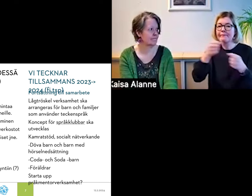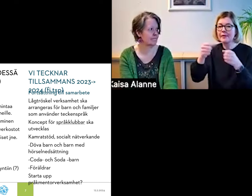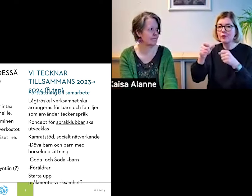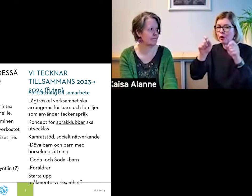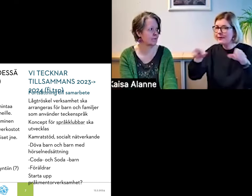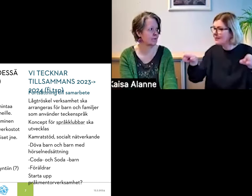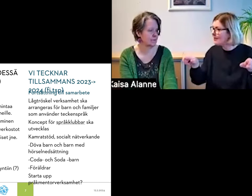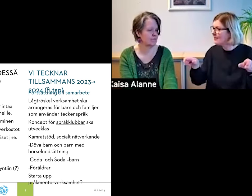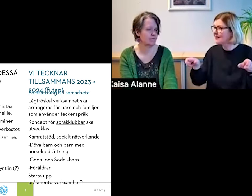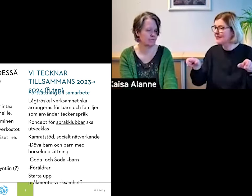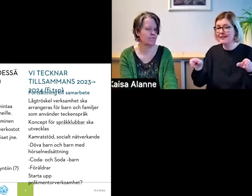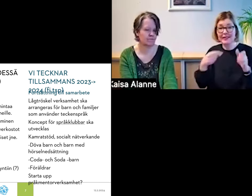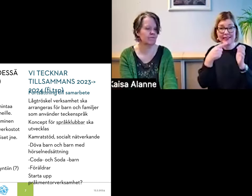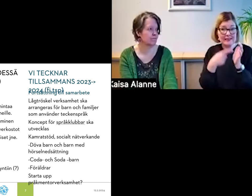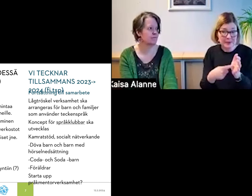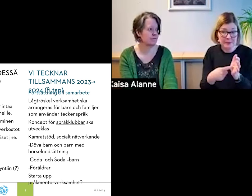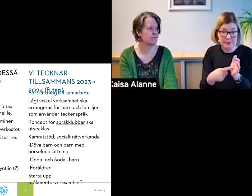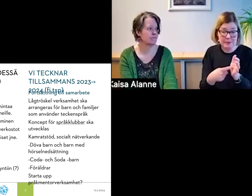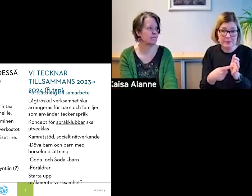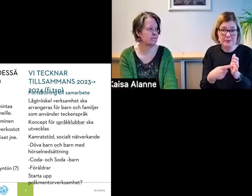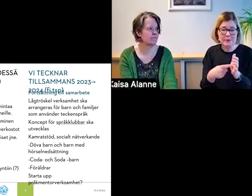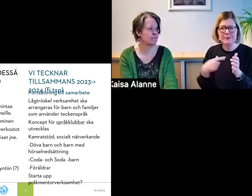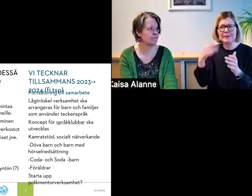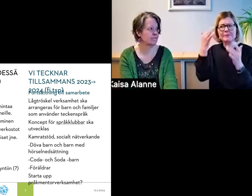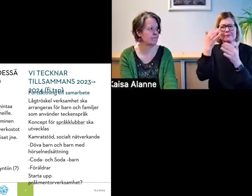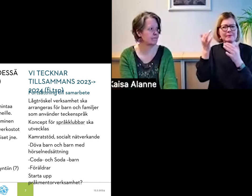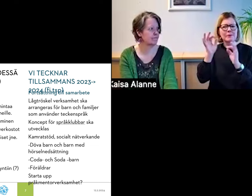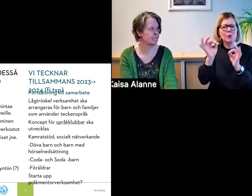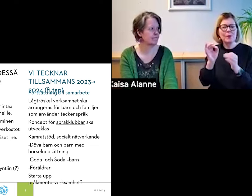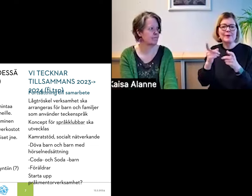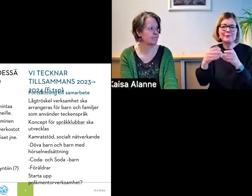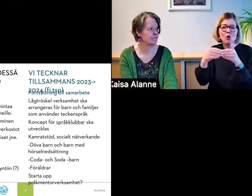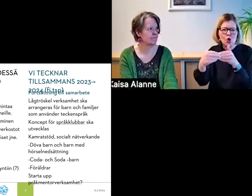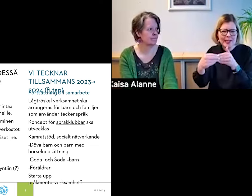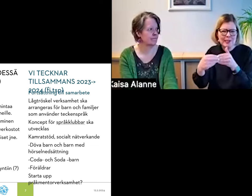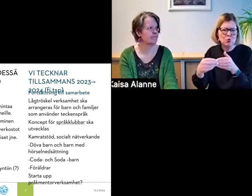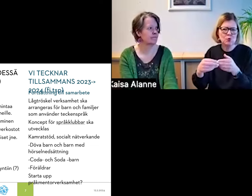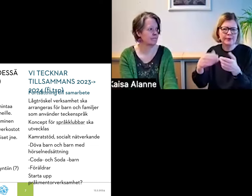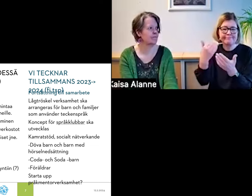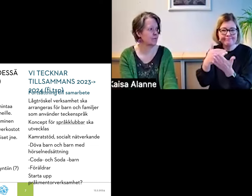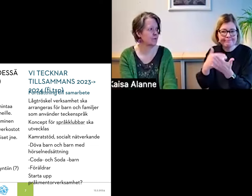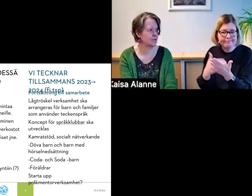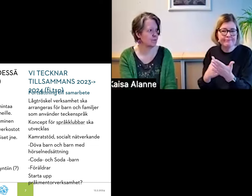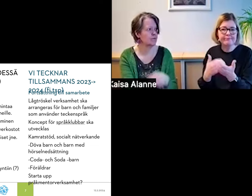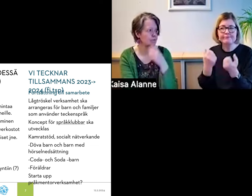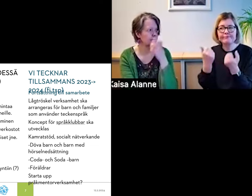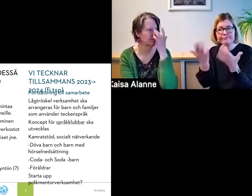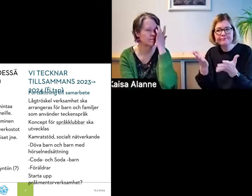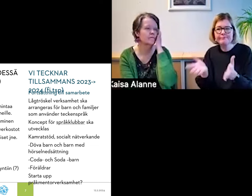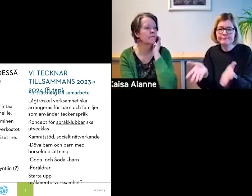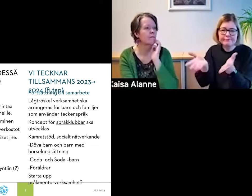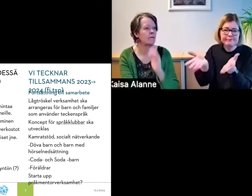osaa etsiä sinne ne opettajat? Esimerkiksi tämmöinen poiminta siitä, että niitä me olemme miettineet,